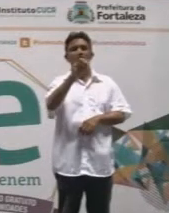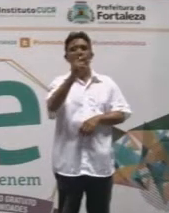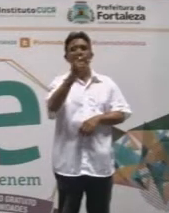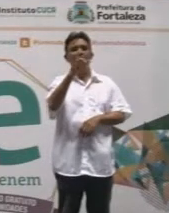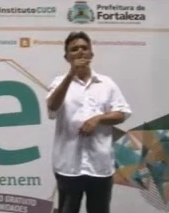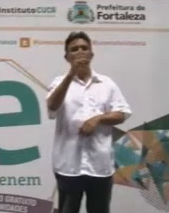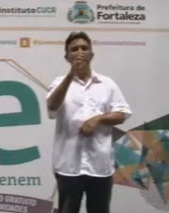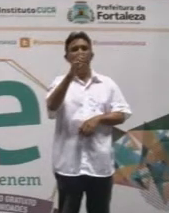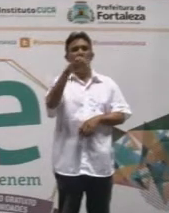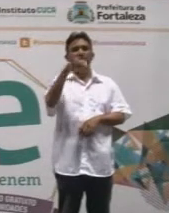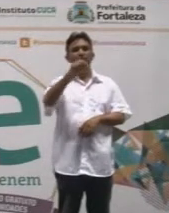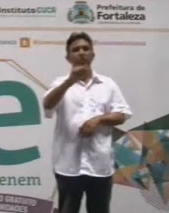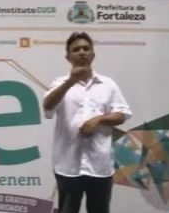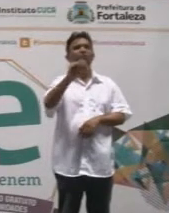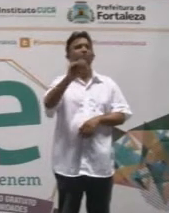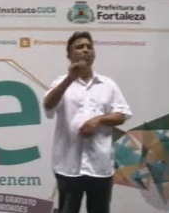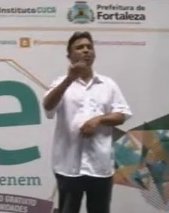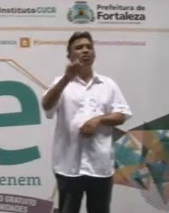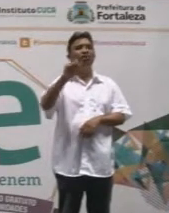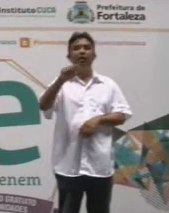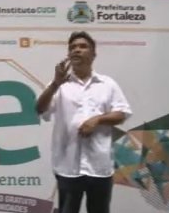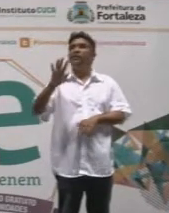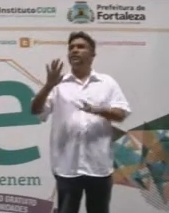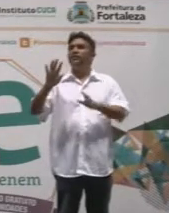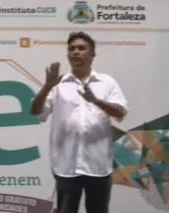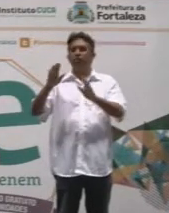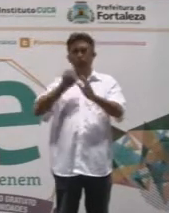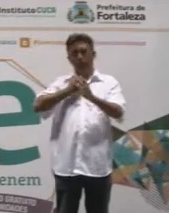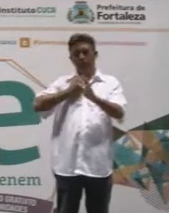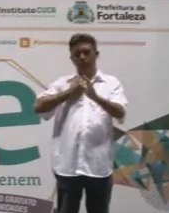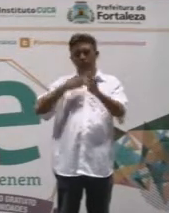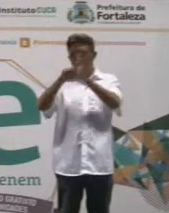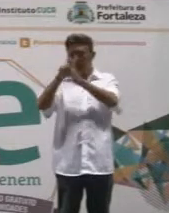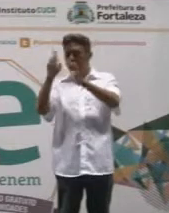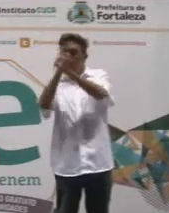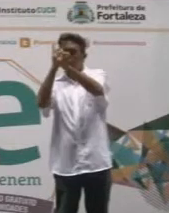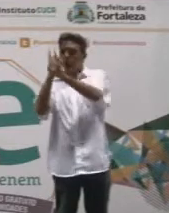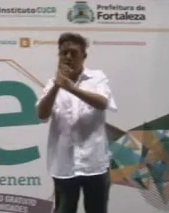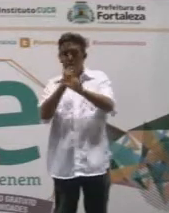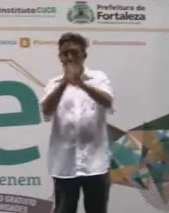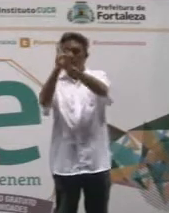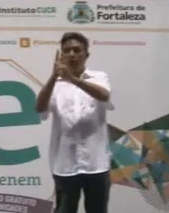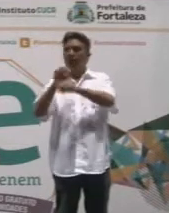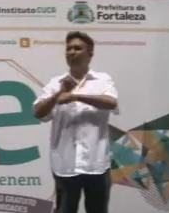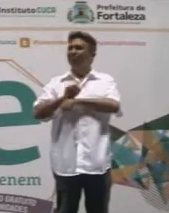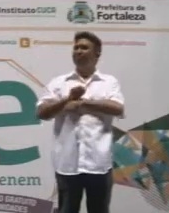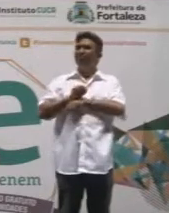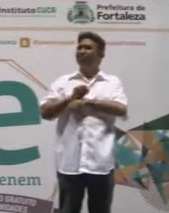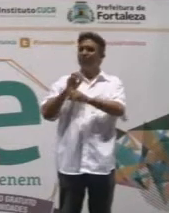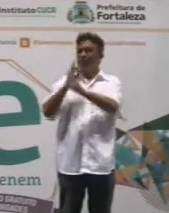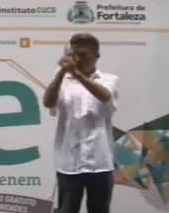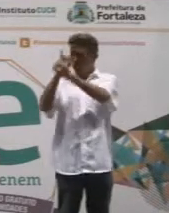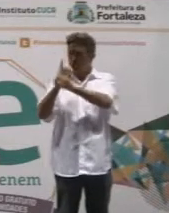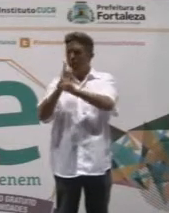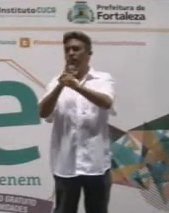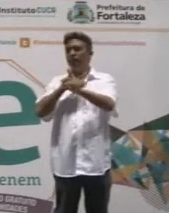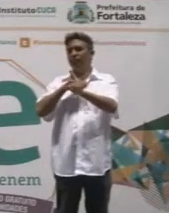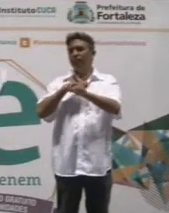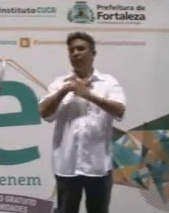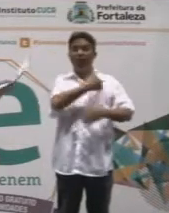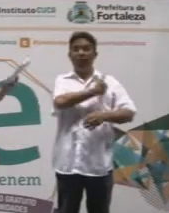uma doença cujo número de casos extrapola o número normal esperado. Todo órgão, toda prefeitura, todo